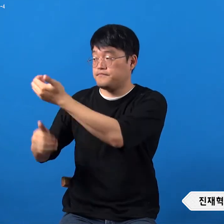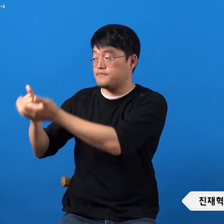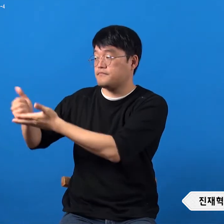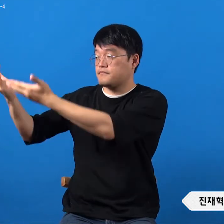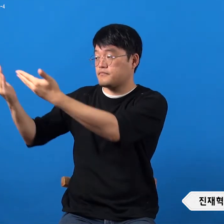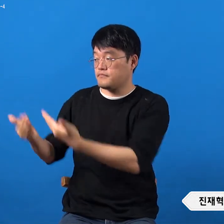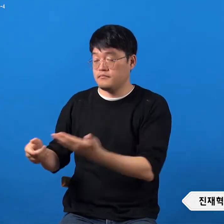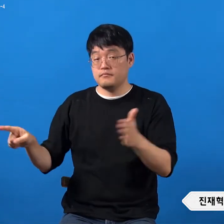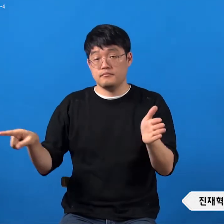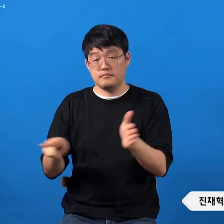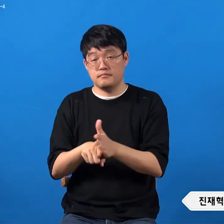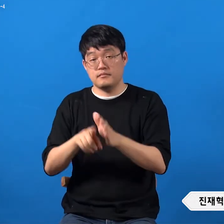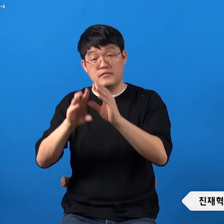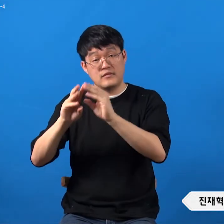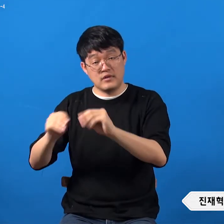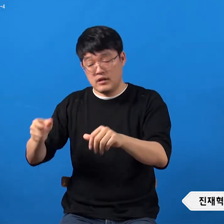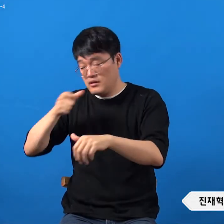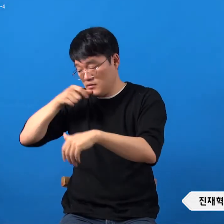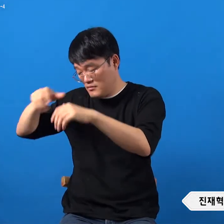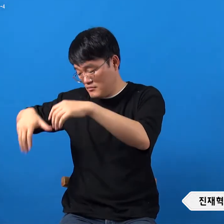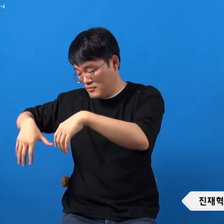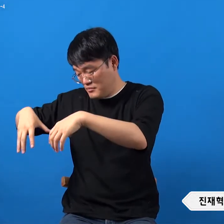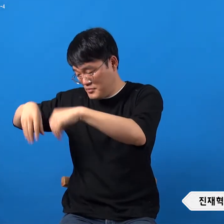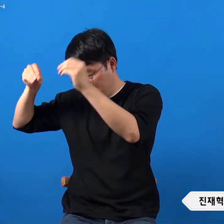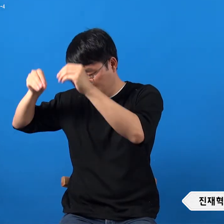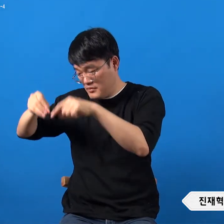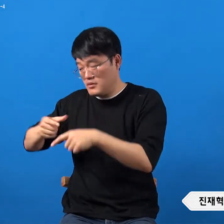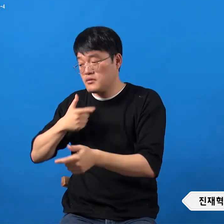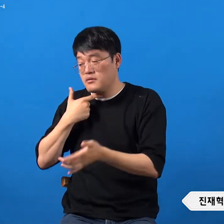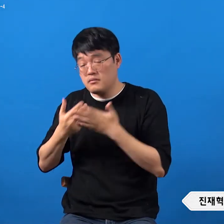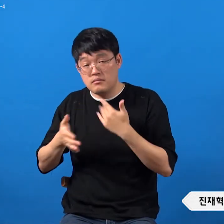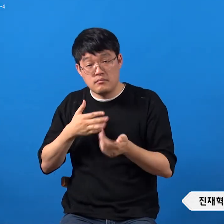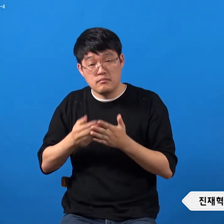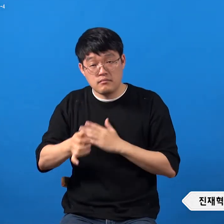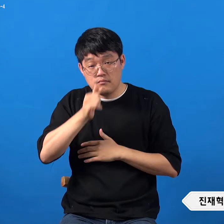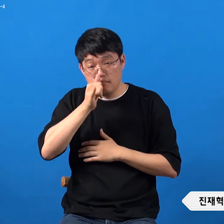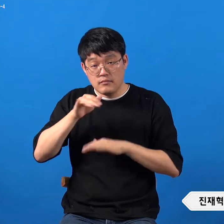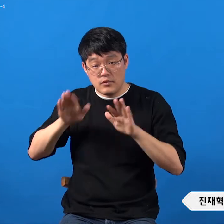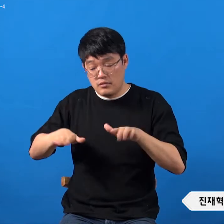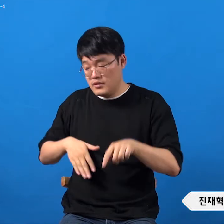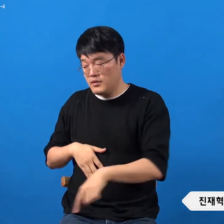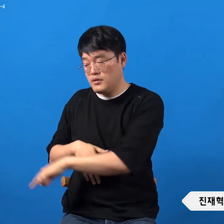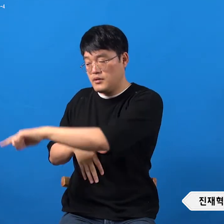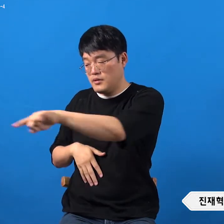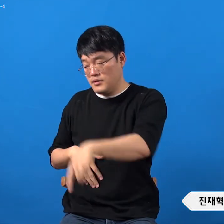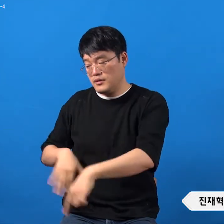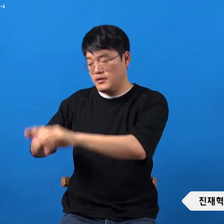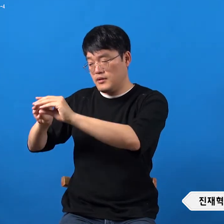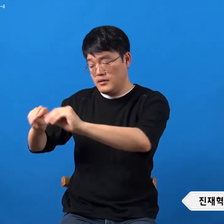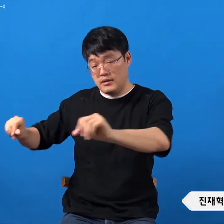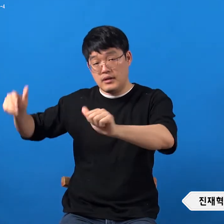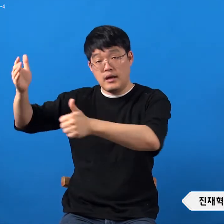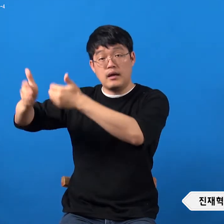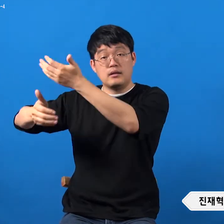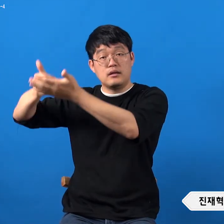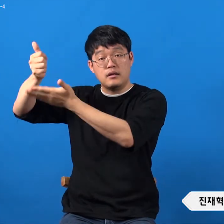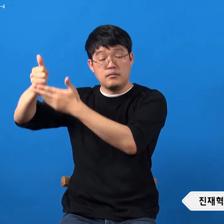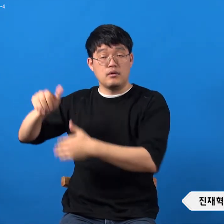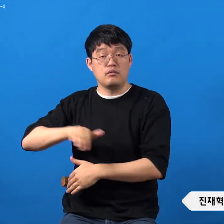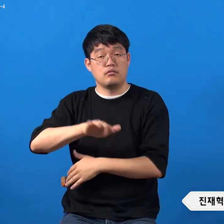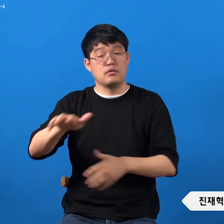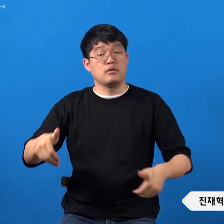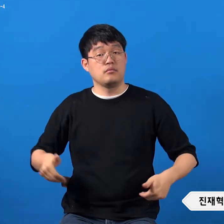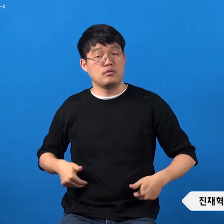주신 믿음의 땅에 기근을 경험하고 계십니까? 오늘 그 기근의 땅에 하나님께서